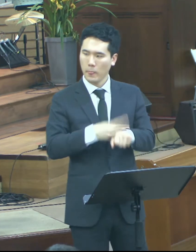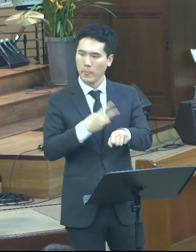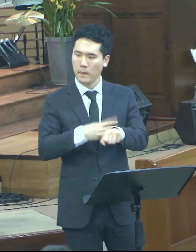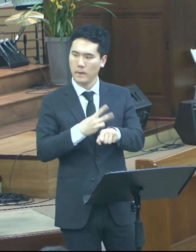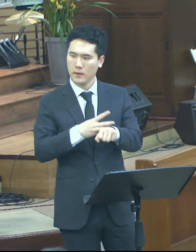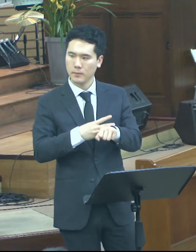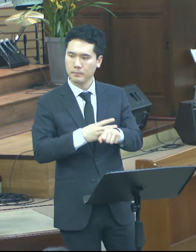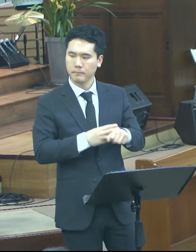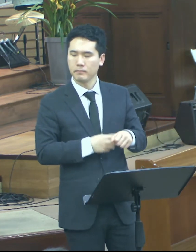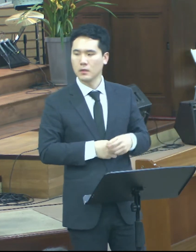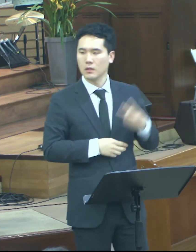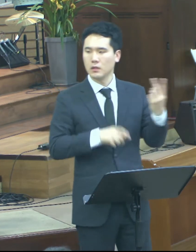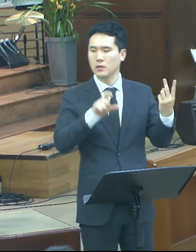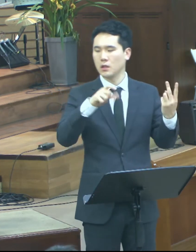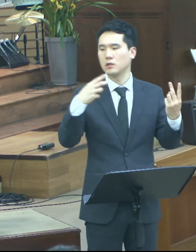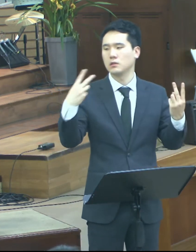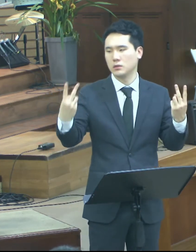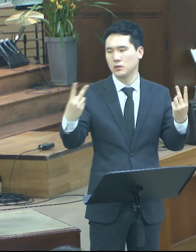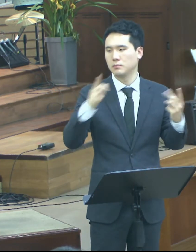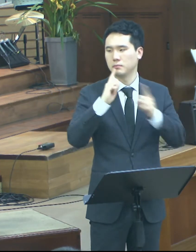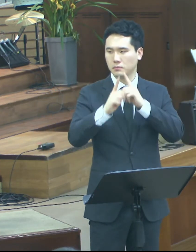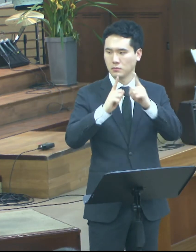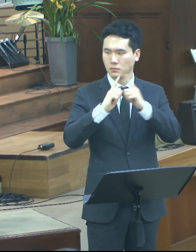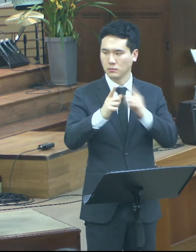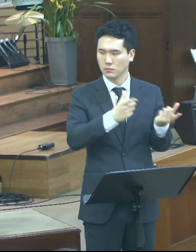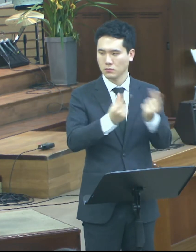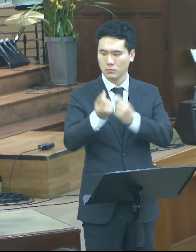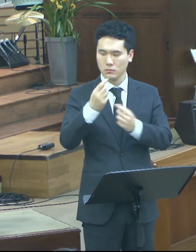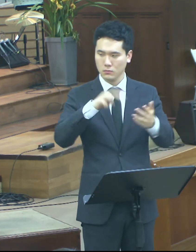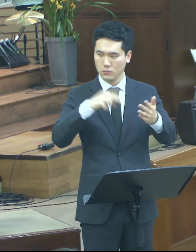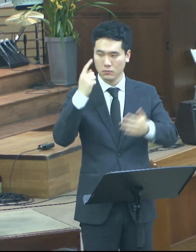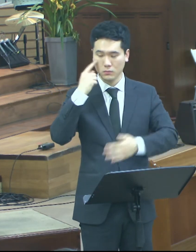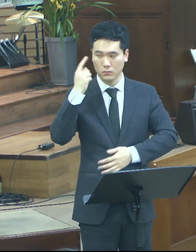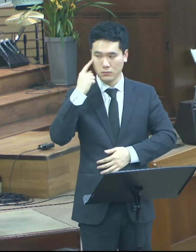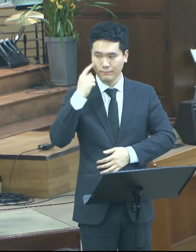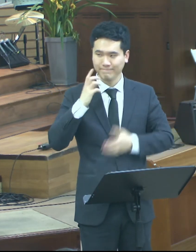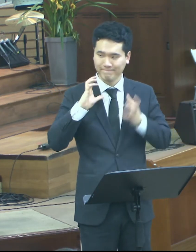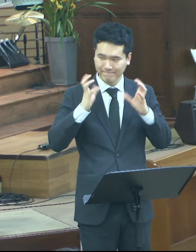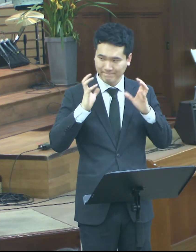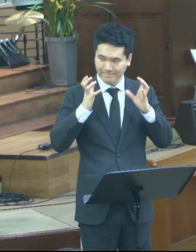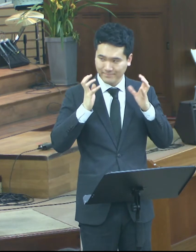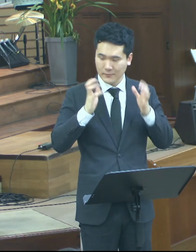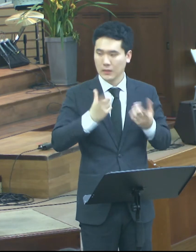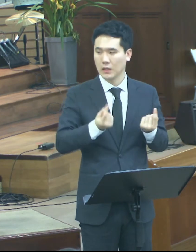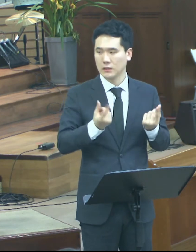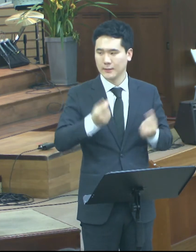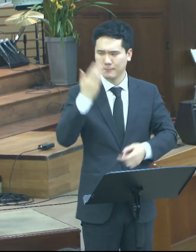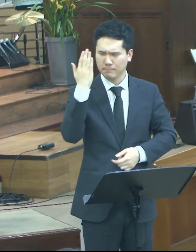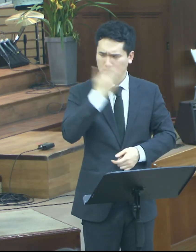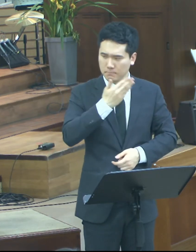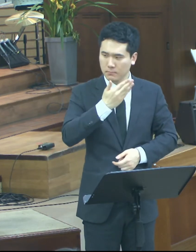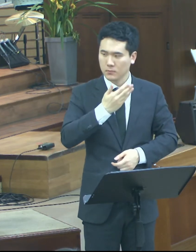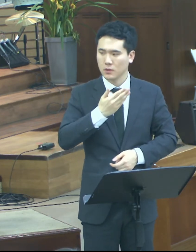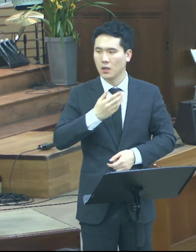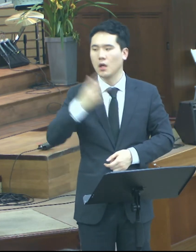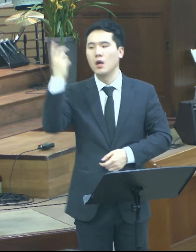말씀 앞에 보시고 같이 읽겠습니다. 시작. 가난하기들 같이 순전하고 신령한 재질 사모하라. 이는